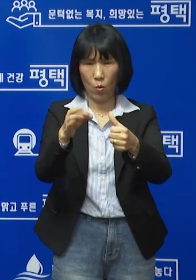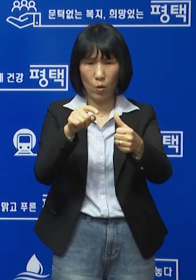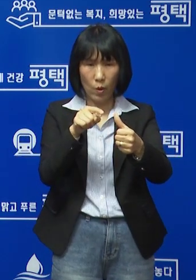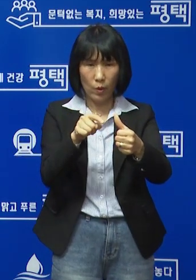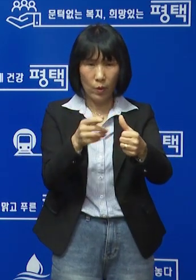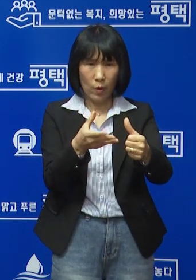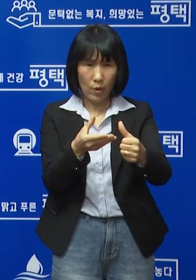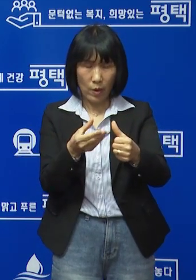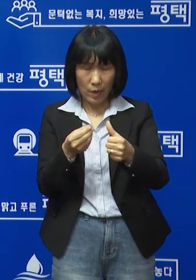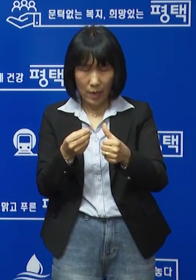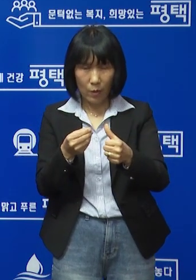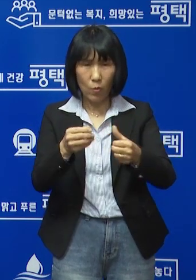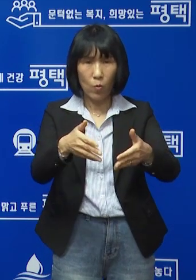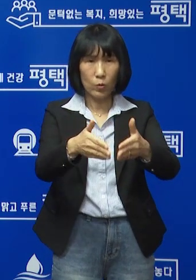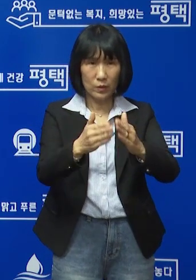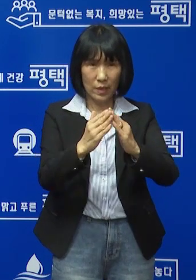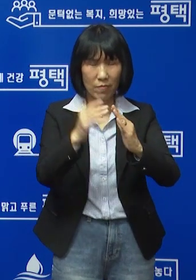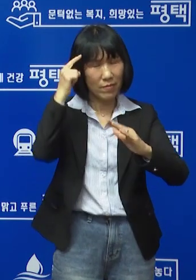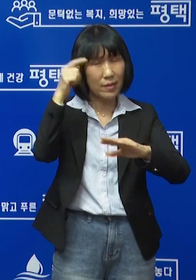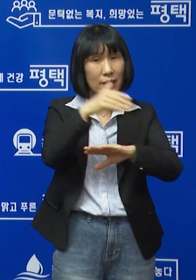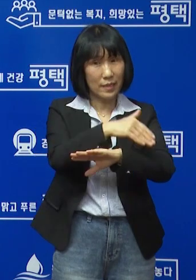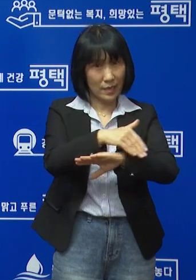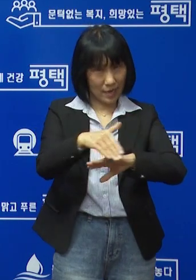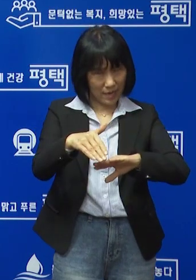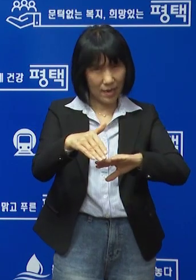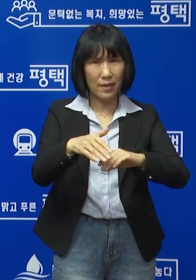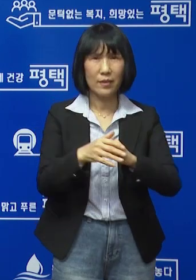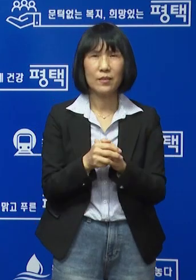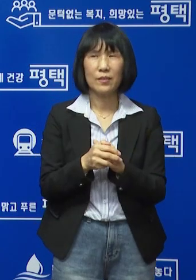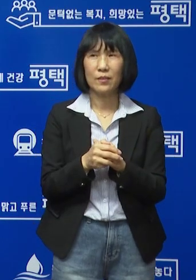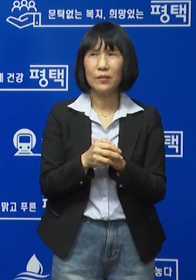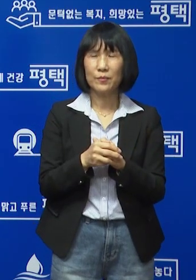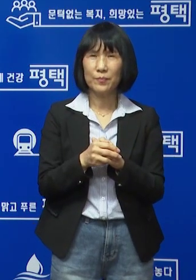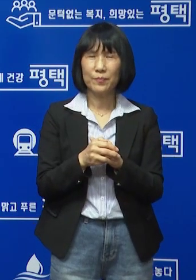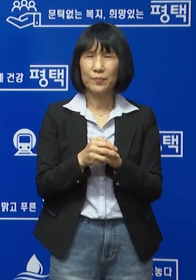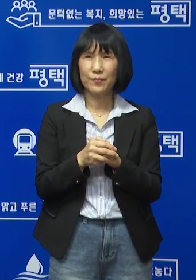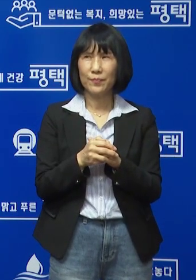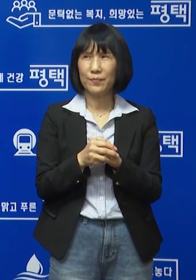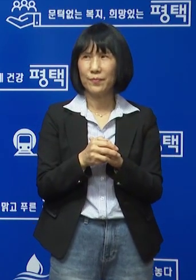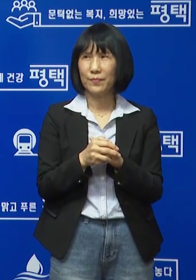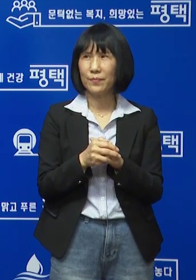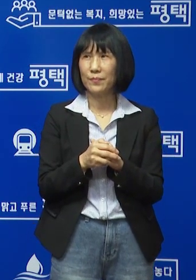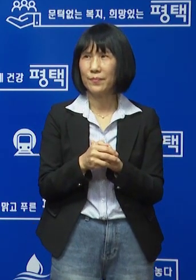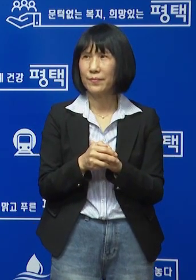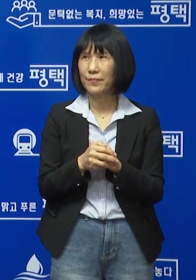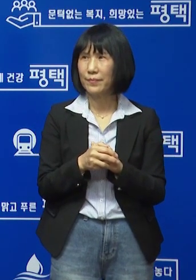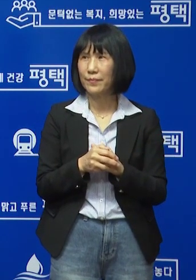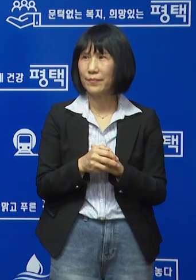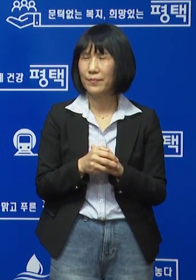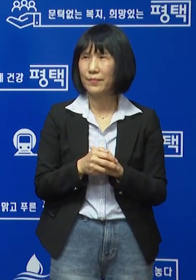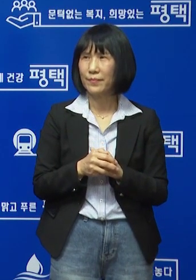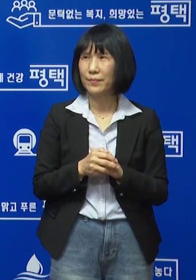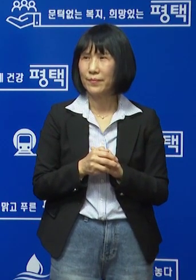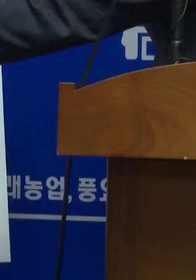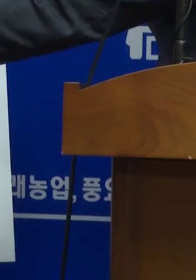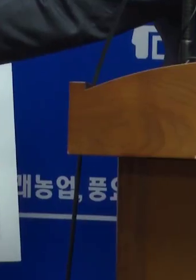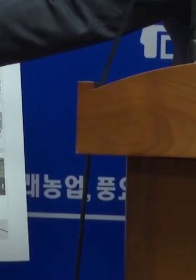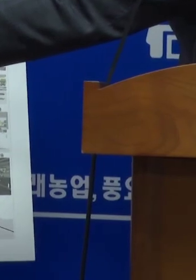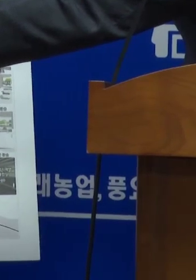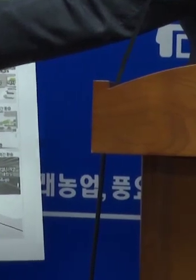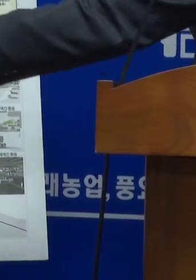확보해서 선제적으로 빨리 미래 기본 계획에 대해서 추진할 그런 계획을 갖고 있습니다.